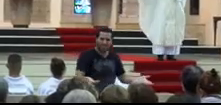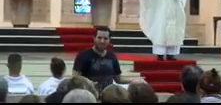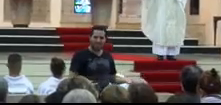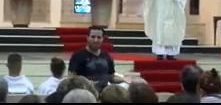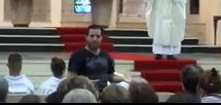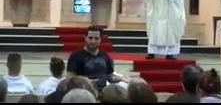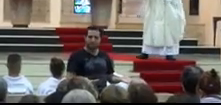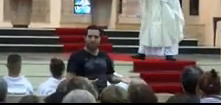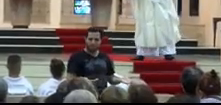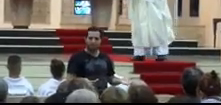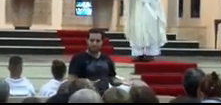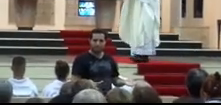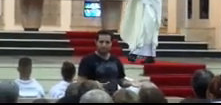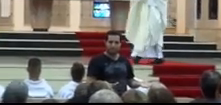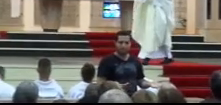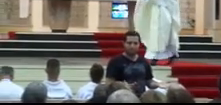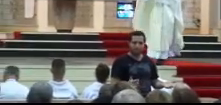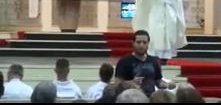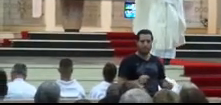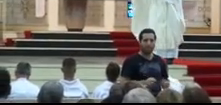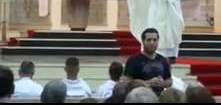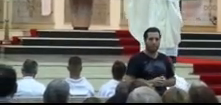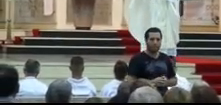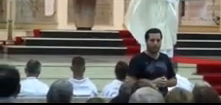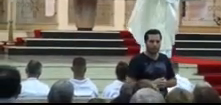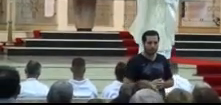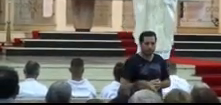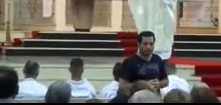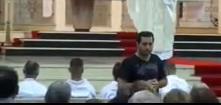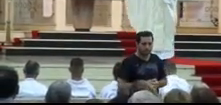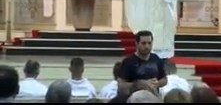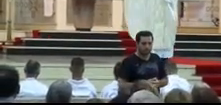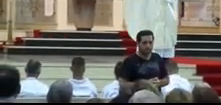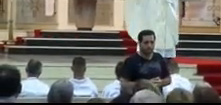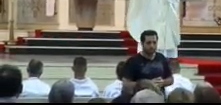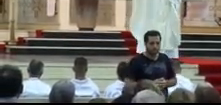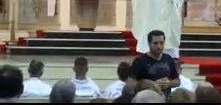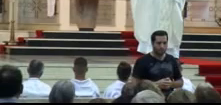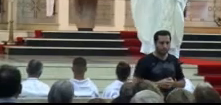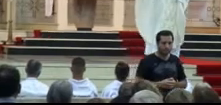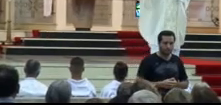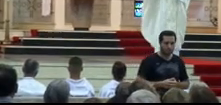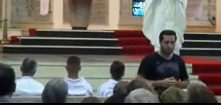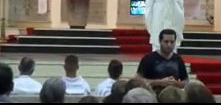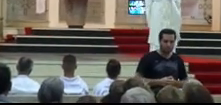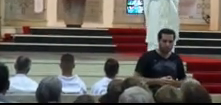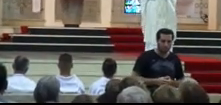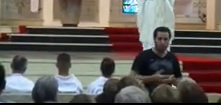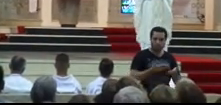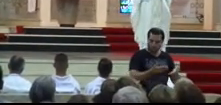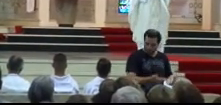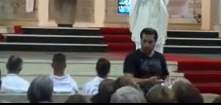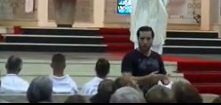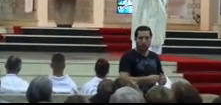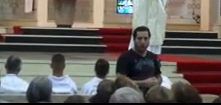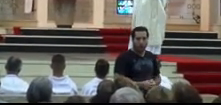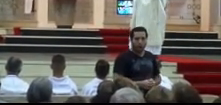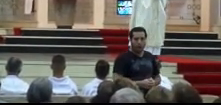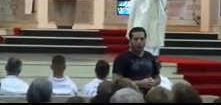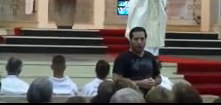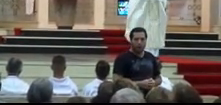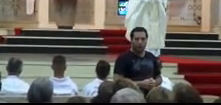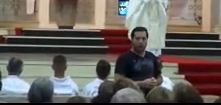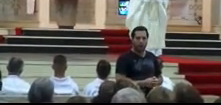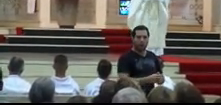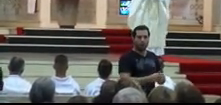Por isso, caros irmãos e irmãs, o cenário que é pintado, que é manifestado, que foi manifestado nessa leitura, rico